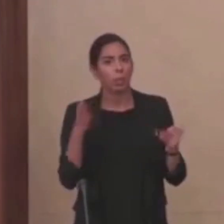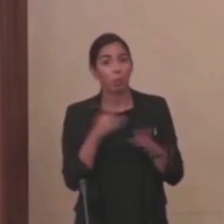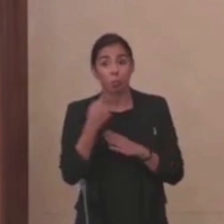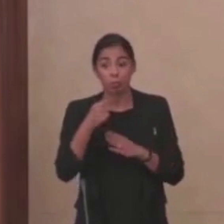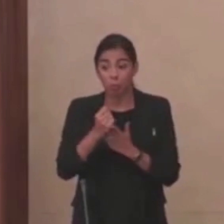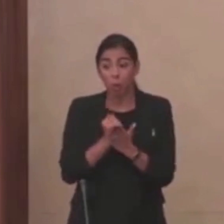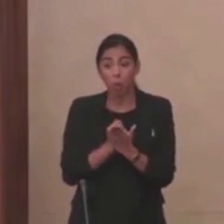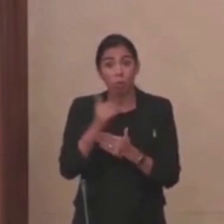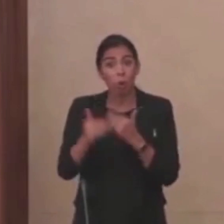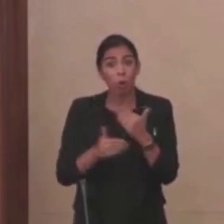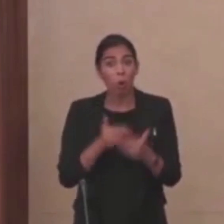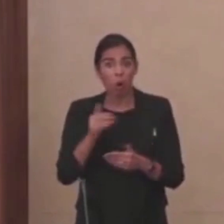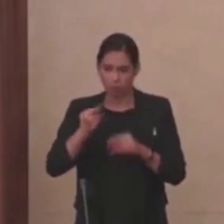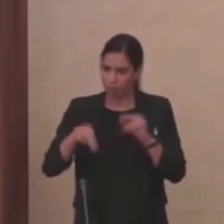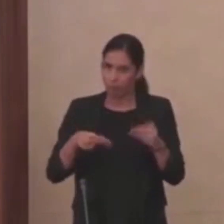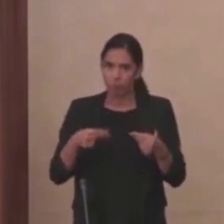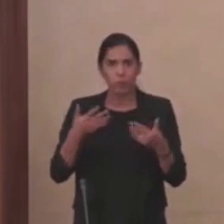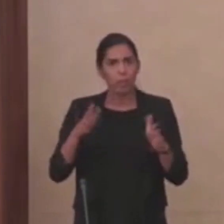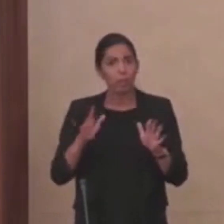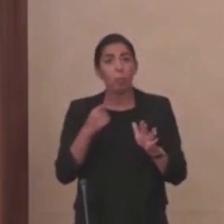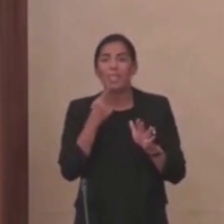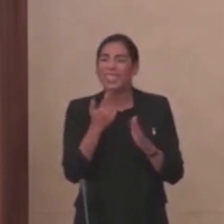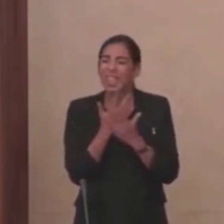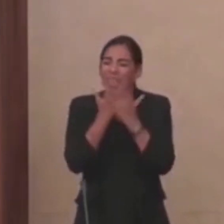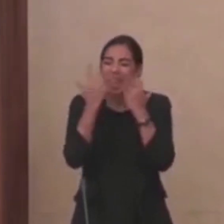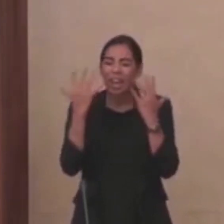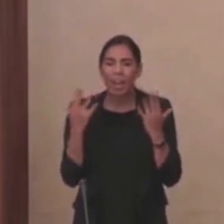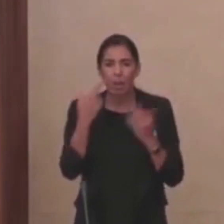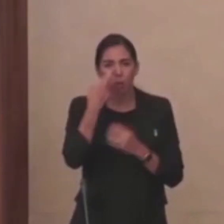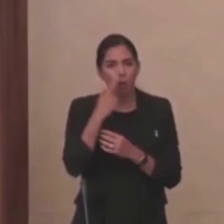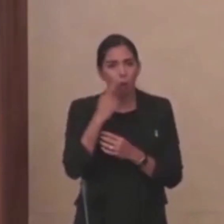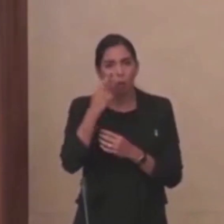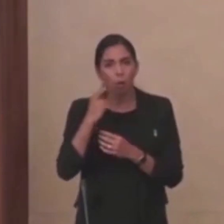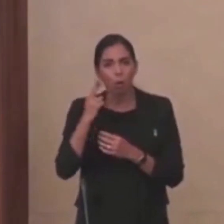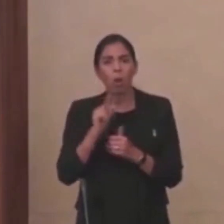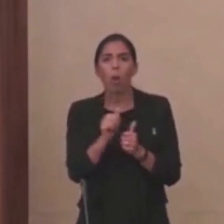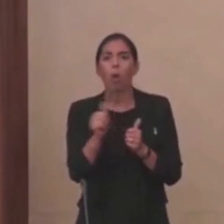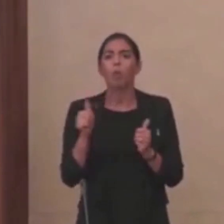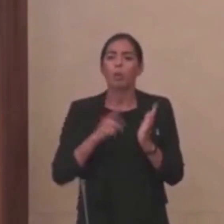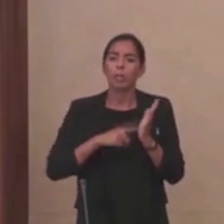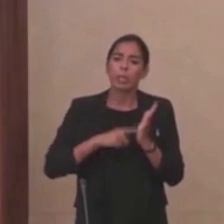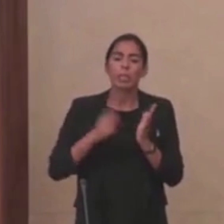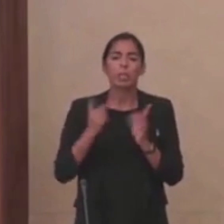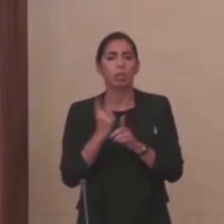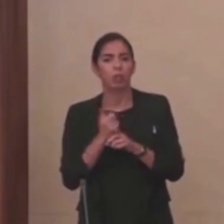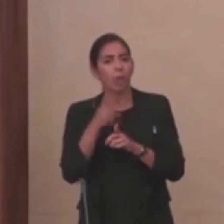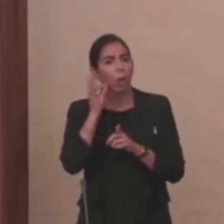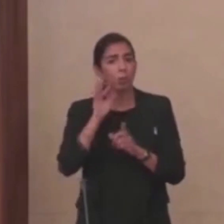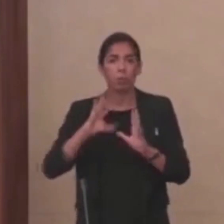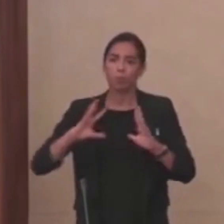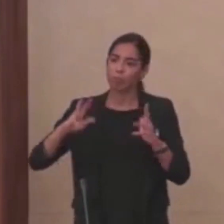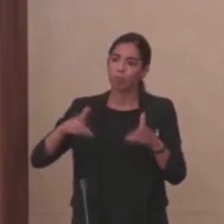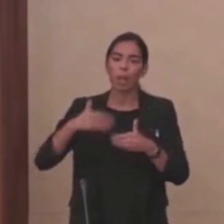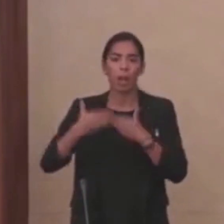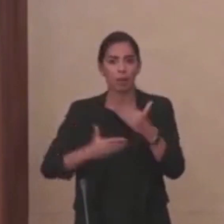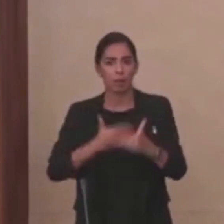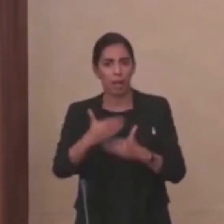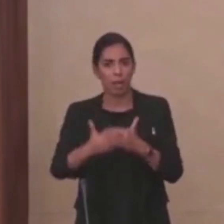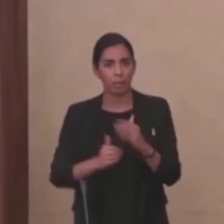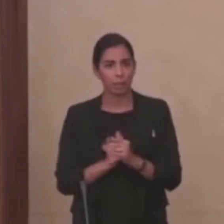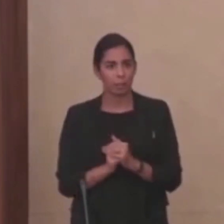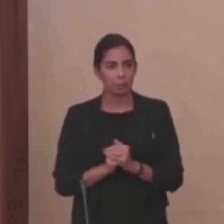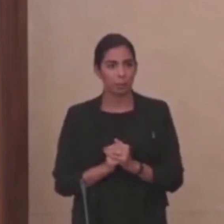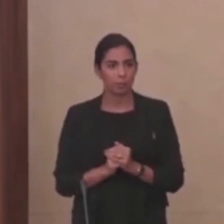tous ceux intéressés. Un protocole signé où il y avait des tâches spécifiques, les droits et les devoirs